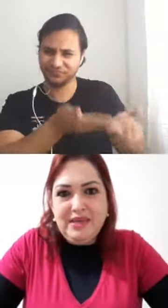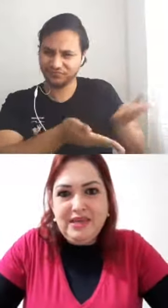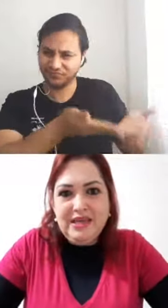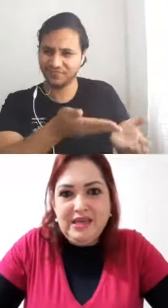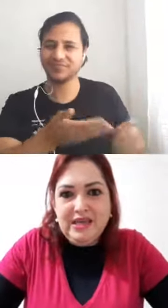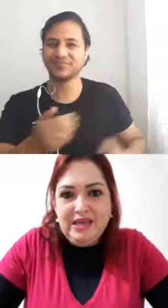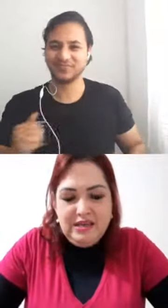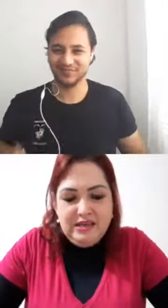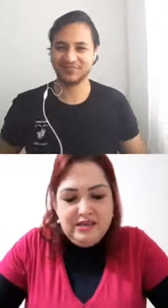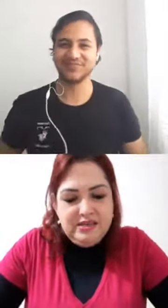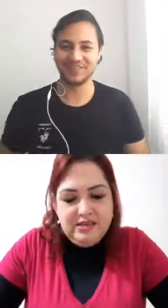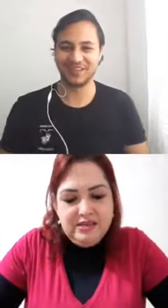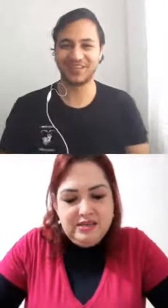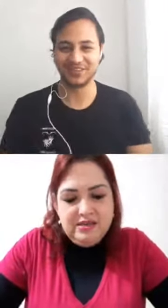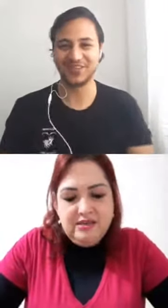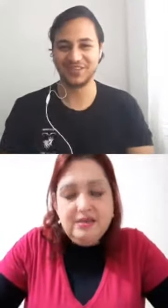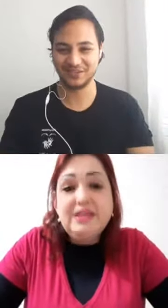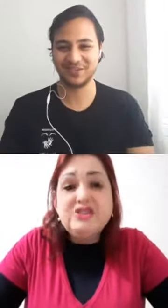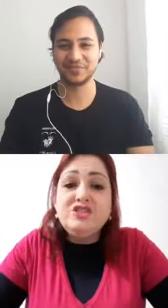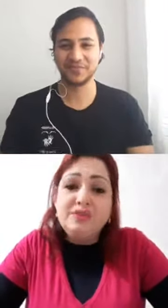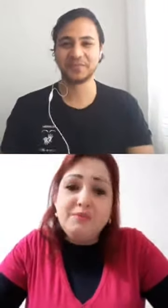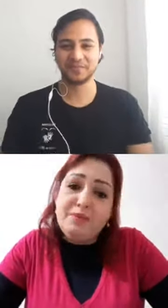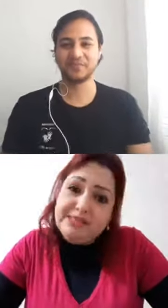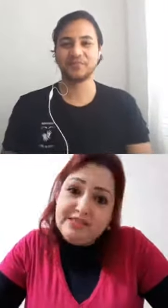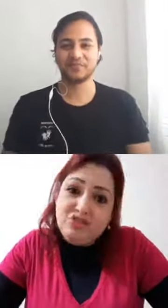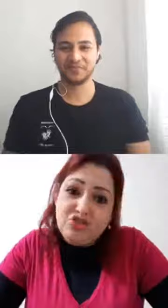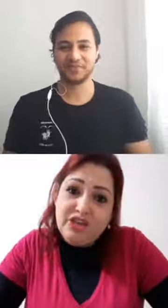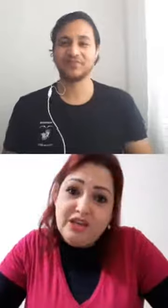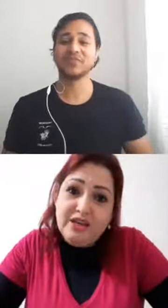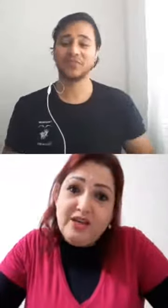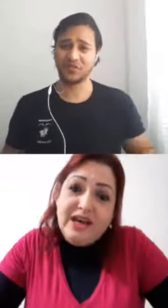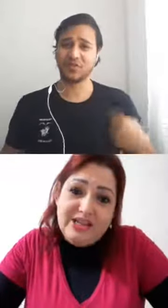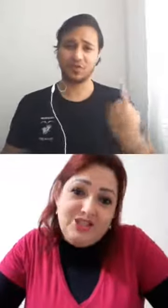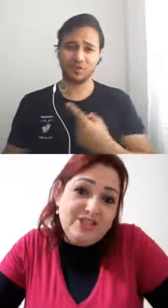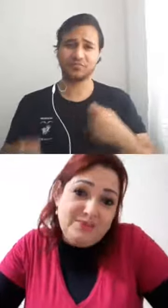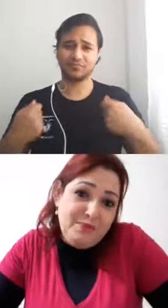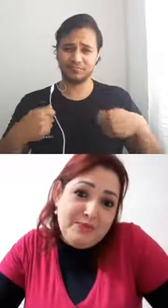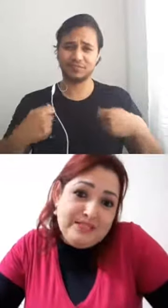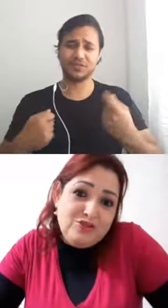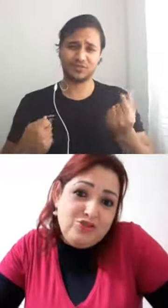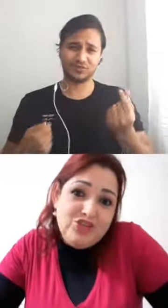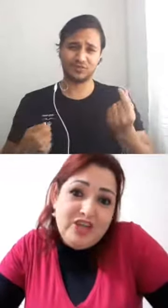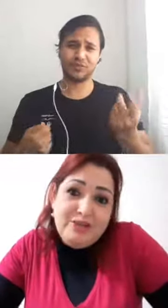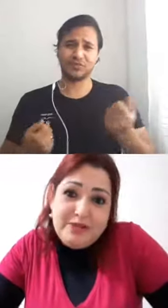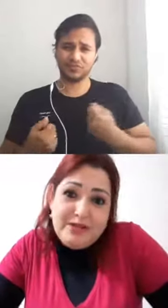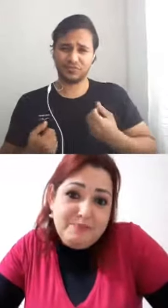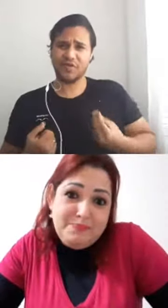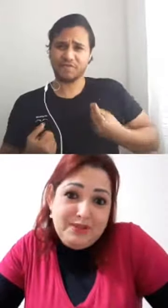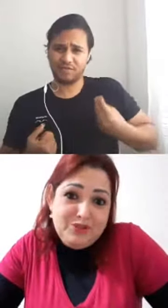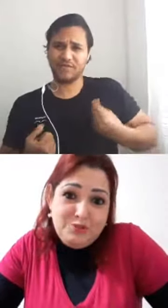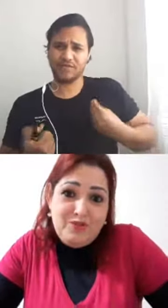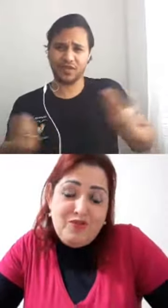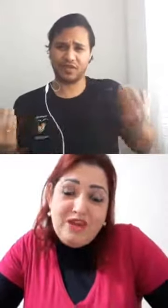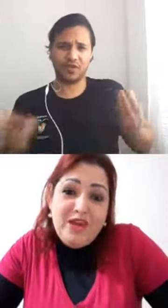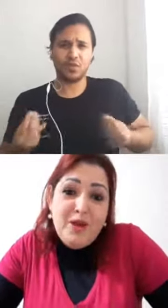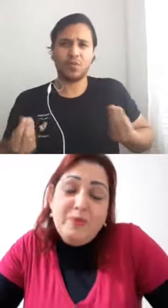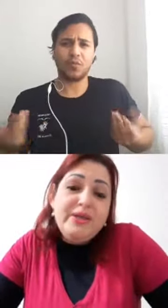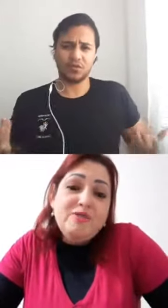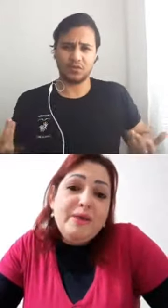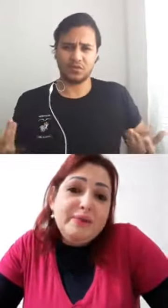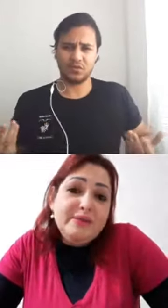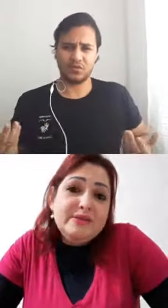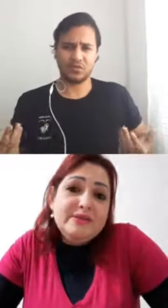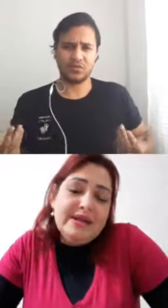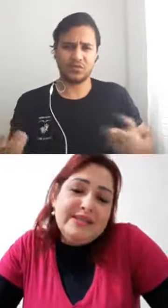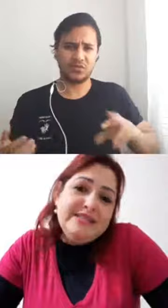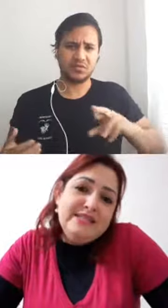Sabe? Entendo isso. E a gente também precisa do dinheiro. A gente também precisa do dinheiro para sobreviver. Porque não é